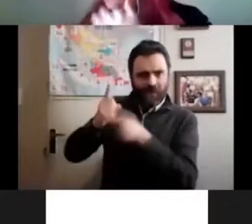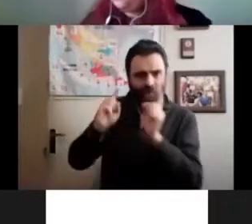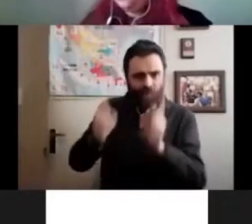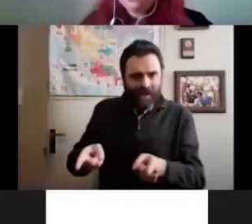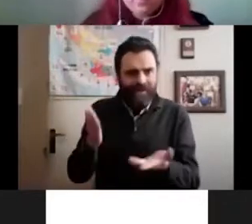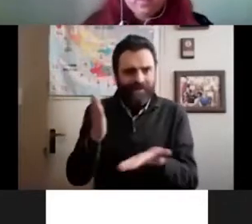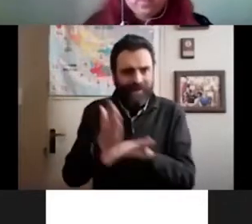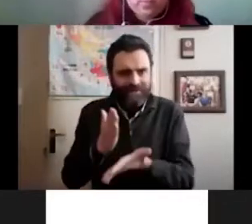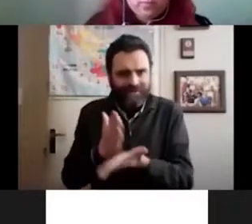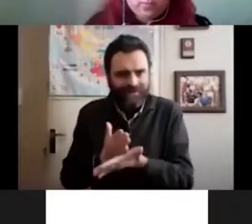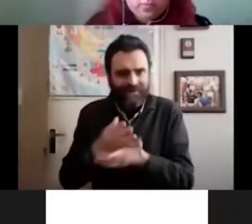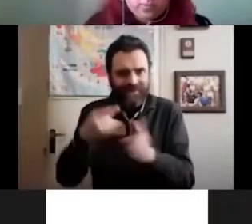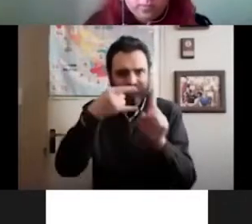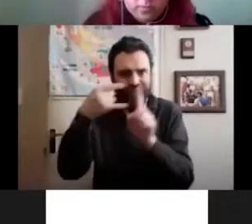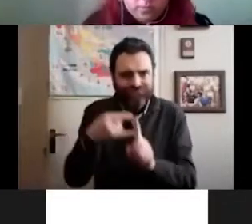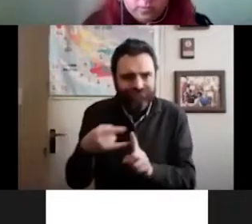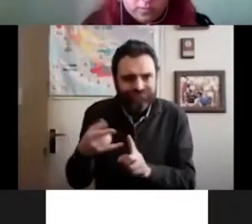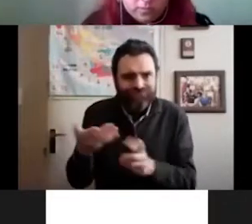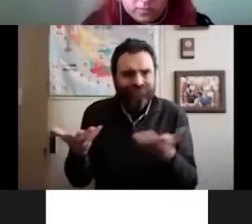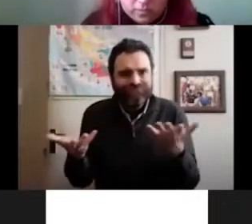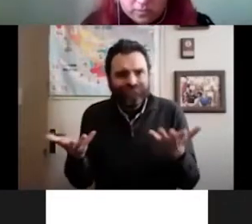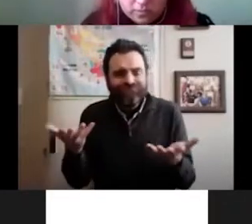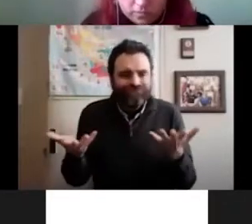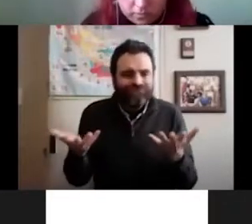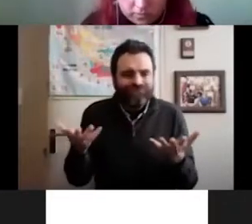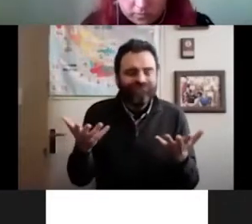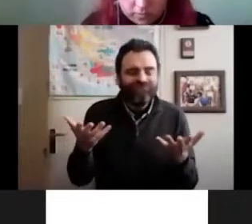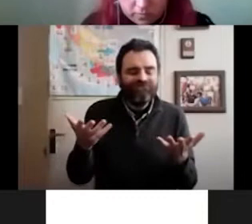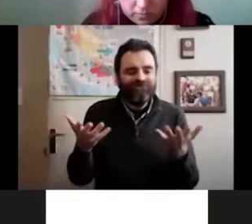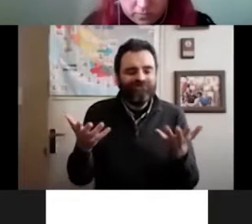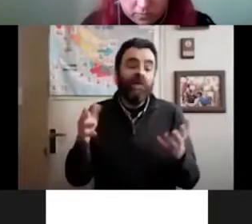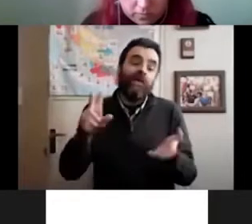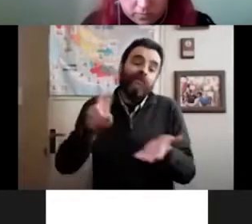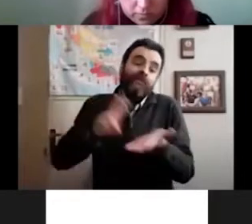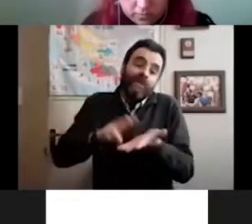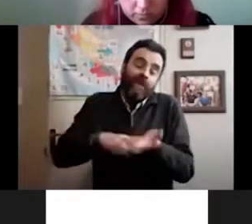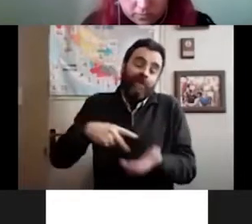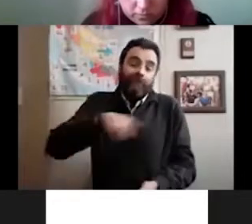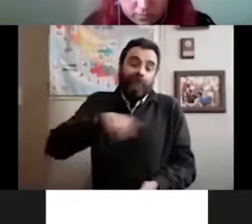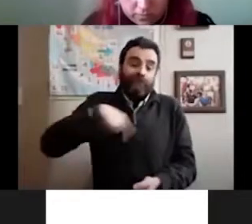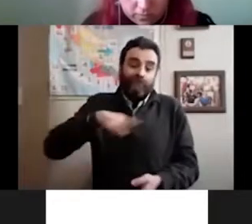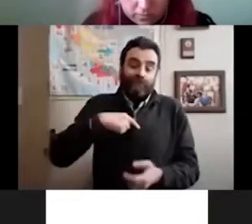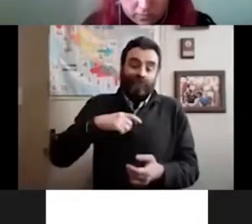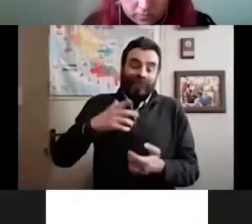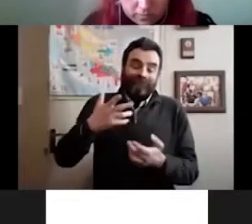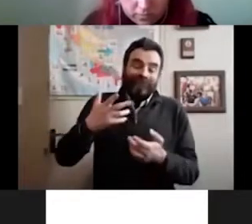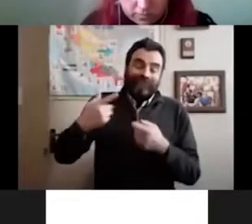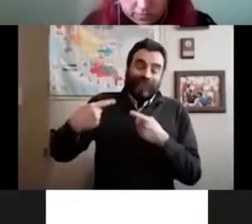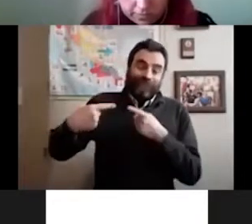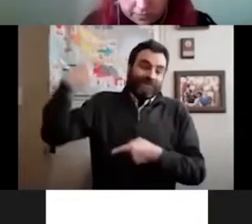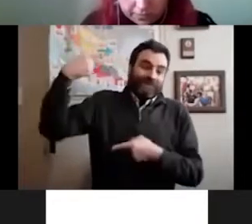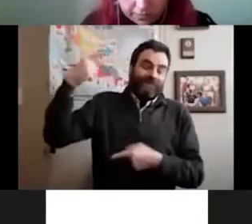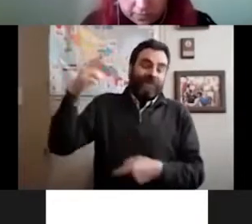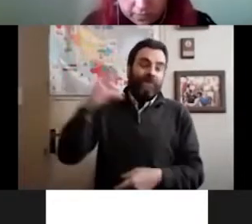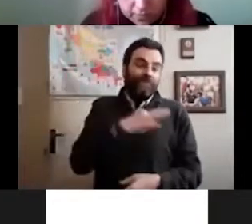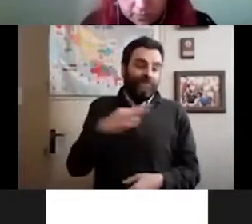Estaban preocupados. El ministerio igual nos ordena, igual tenemos que hacer clases por otra vía, entonces, la